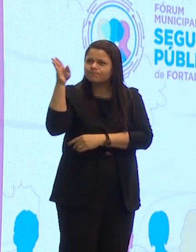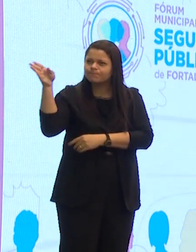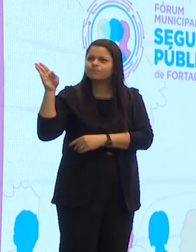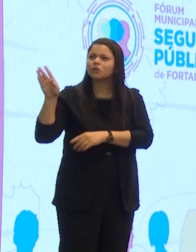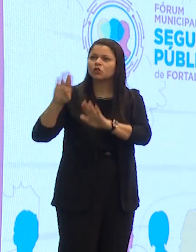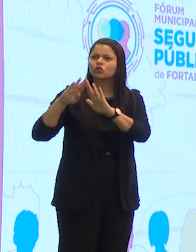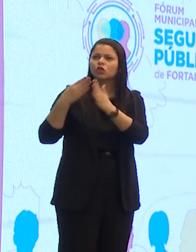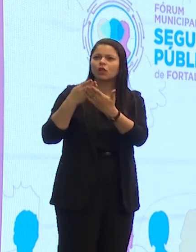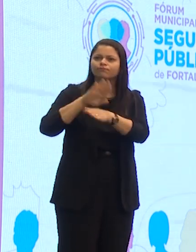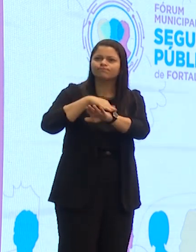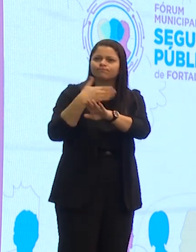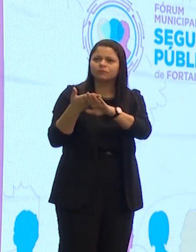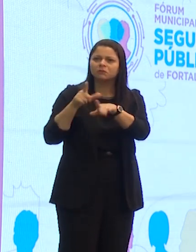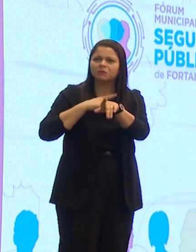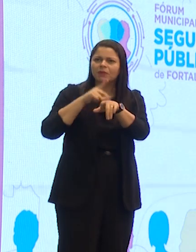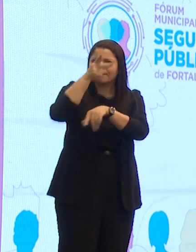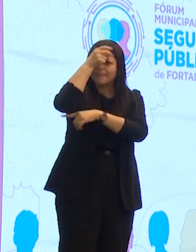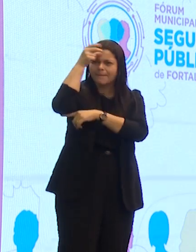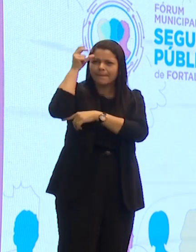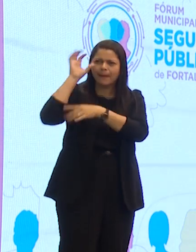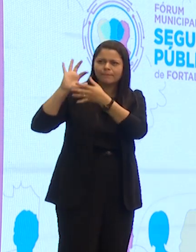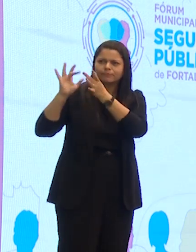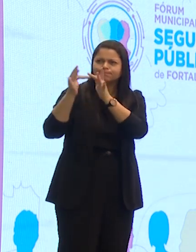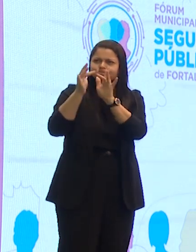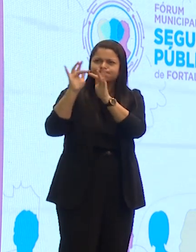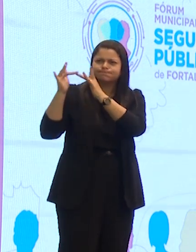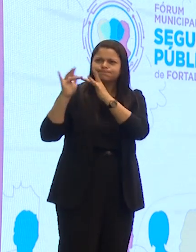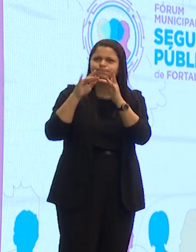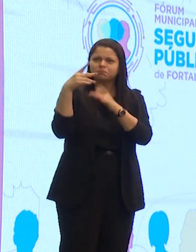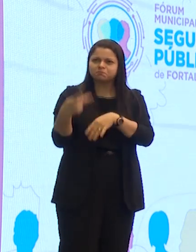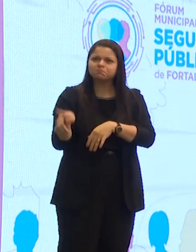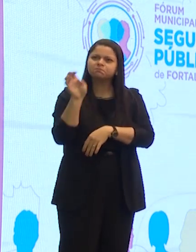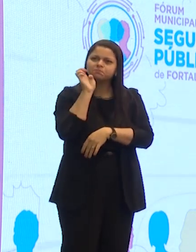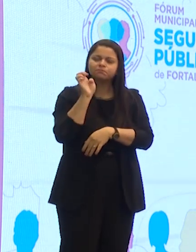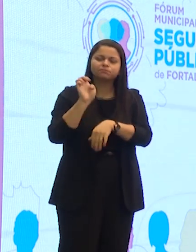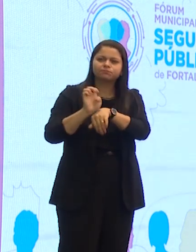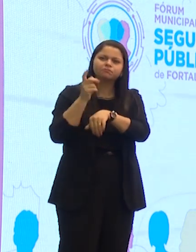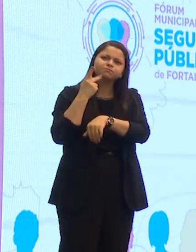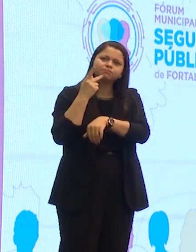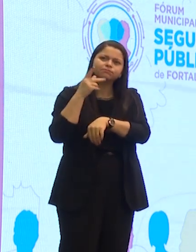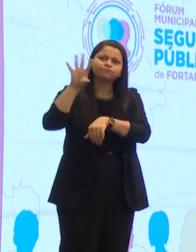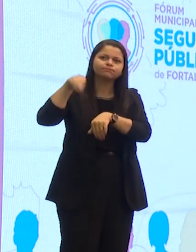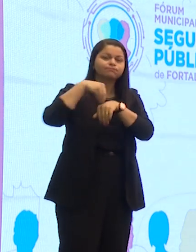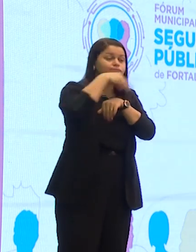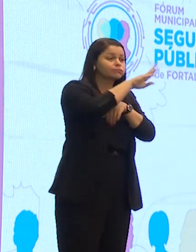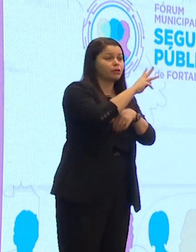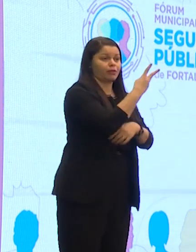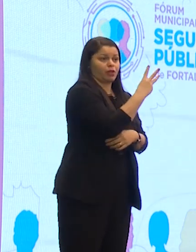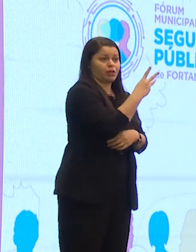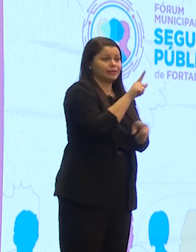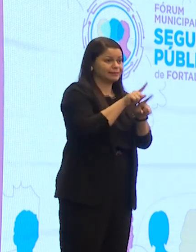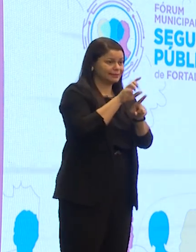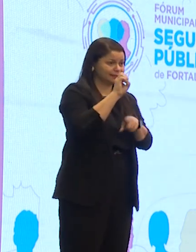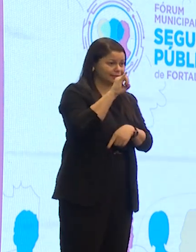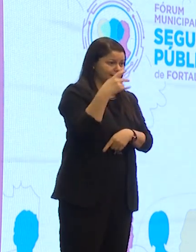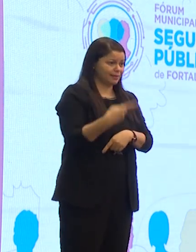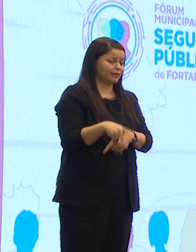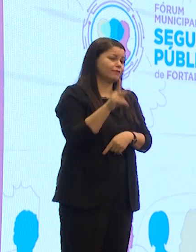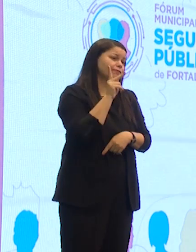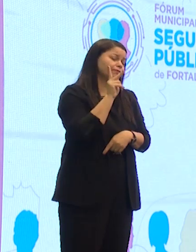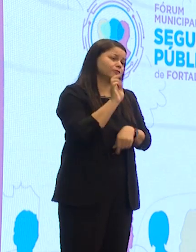recentemente divulgados. Ora, se o Ceará avançou ao ponto de ocupar o primeiro lugar no ranking na